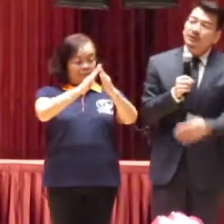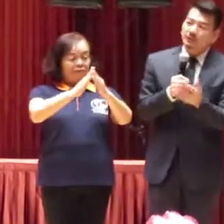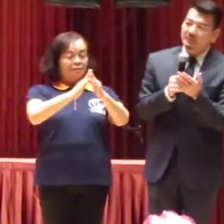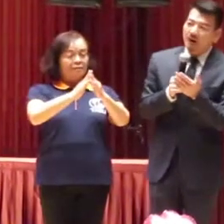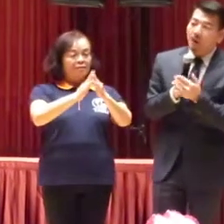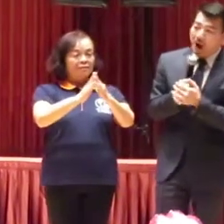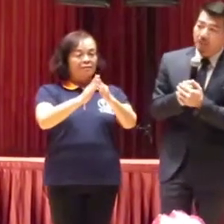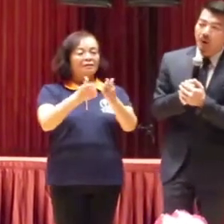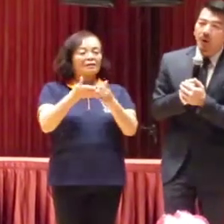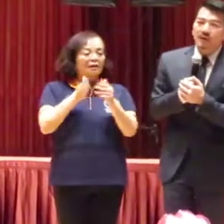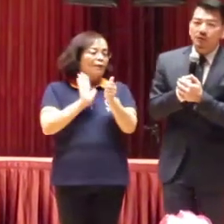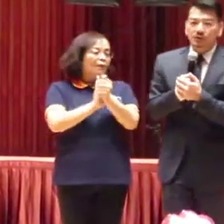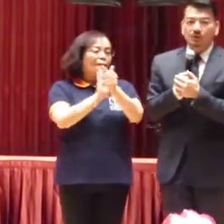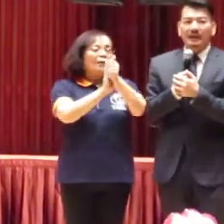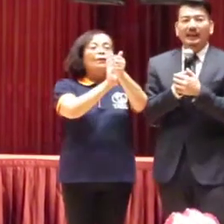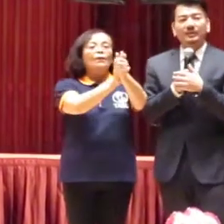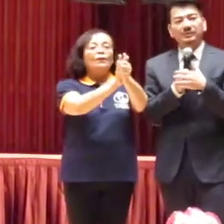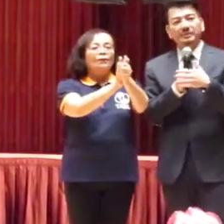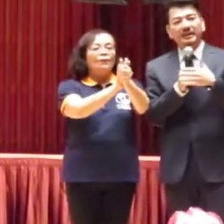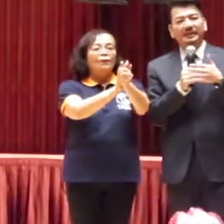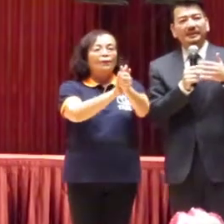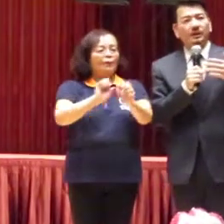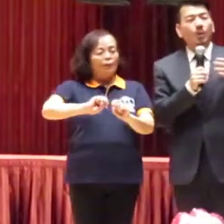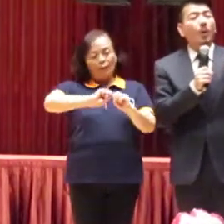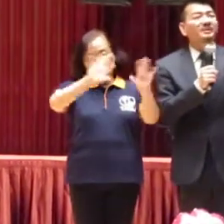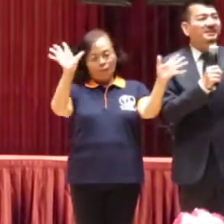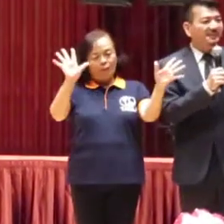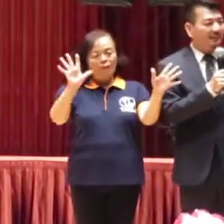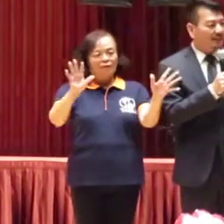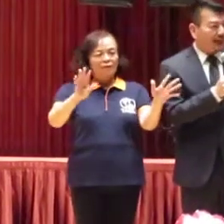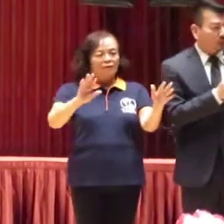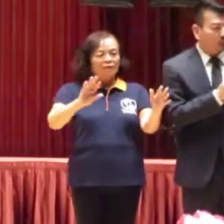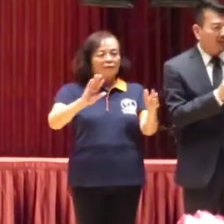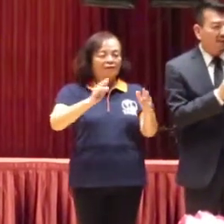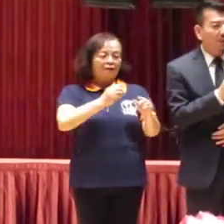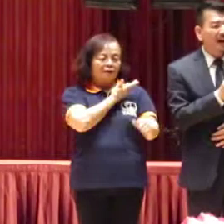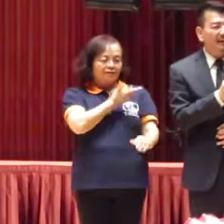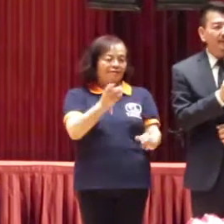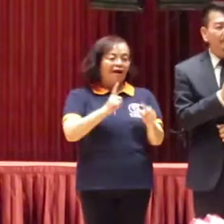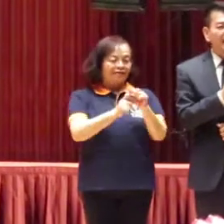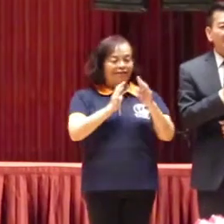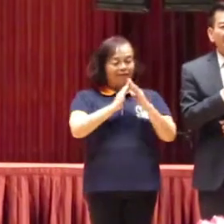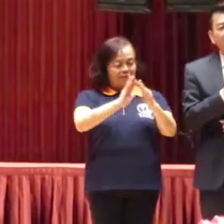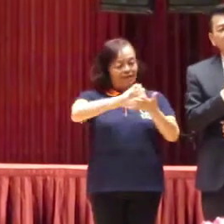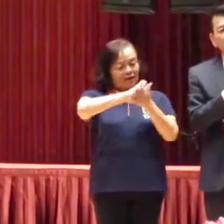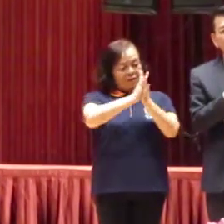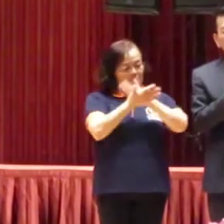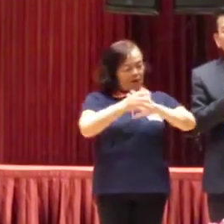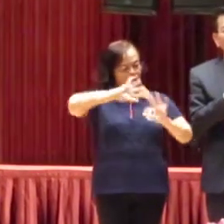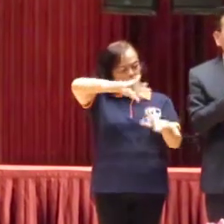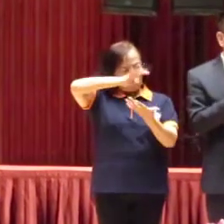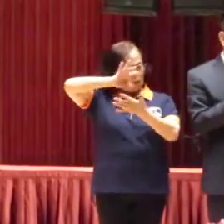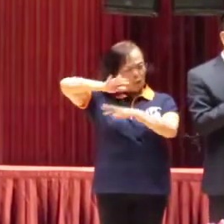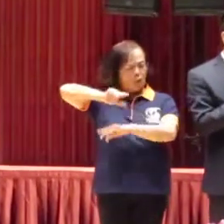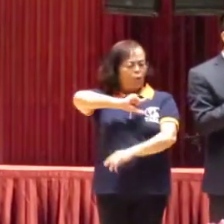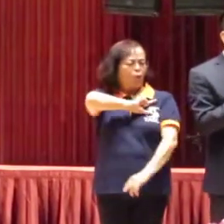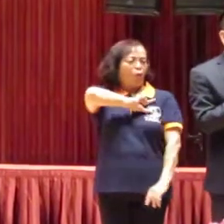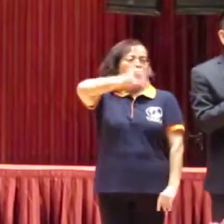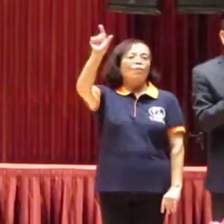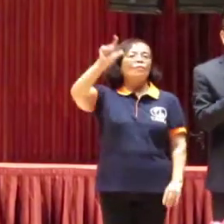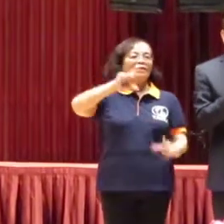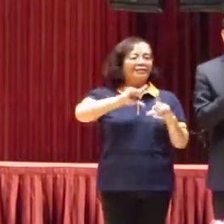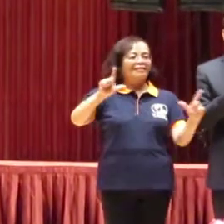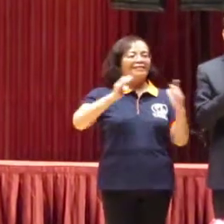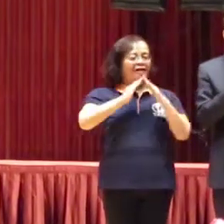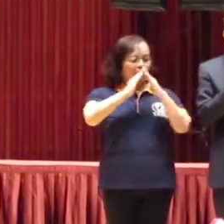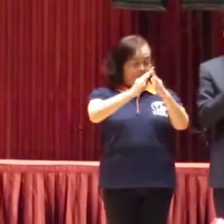说我们要推动我们的花博，就是说让台中市变成一个国际性的大都会之外呢，那台中市呢也希望说每